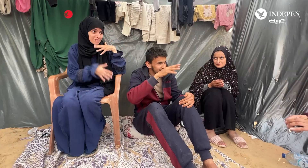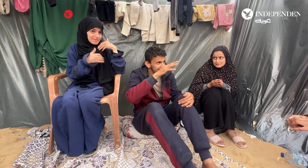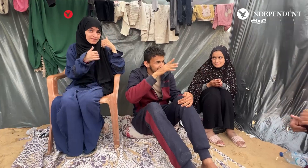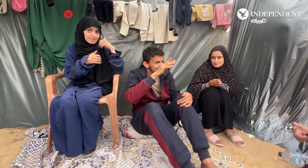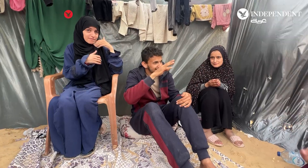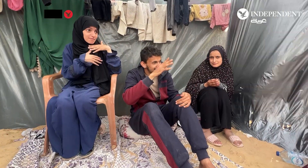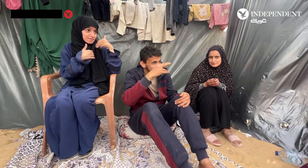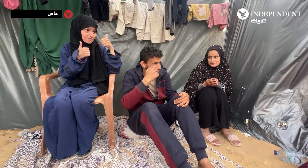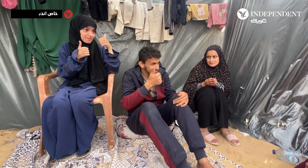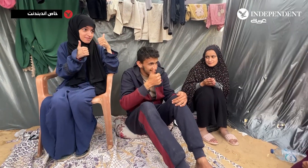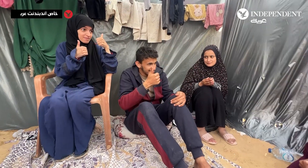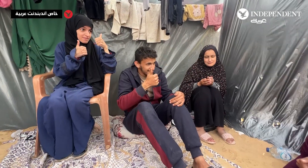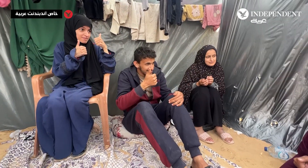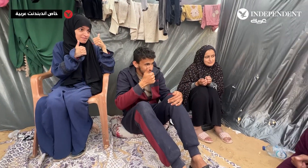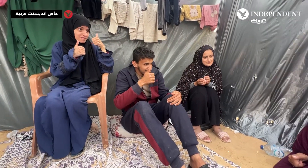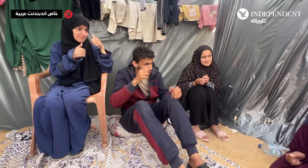كيف الحرفات؟